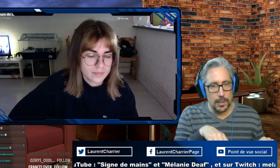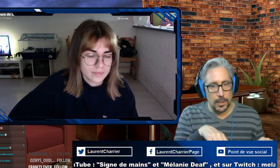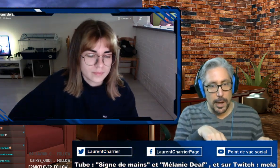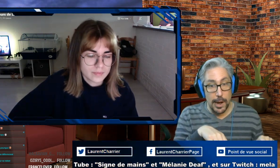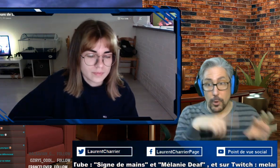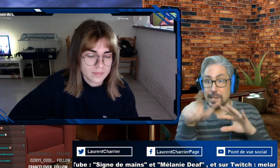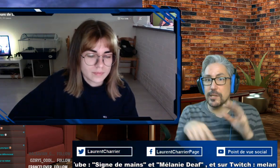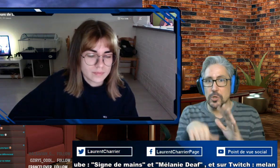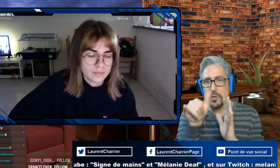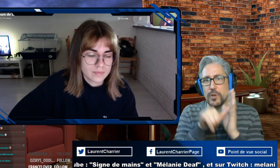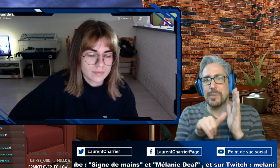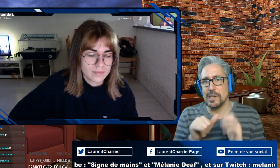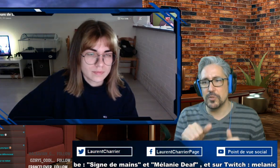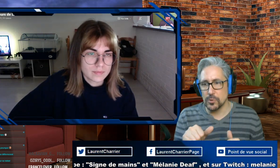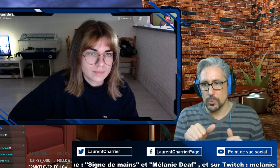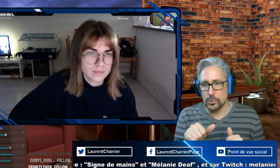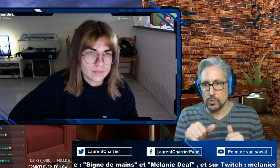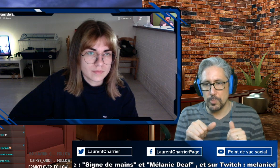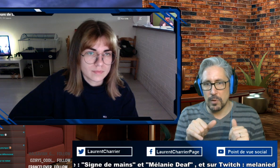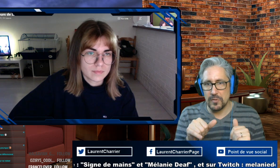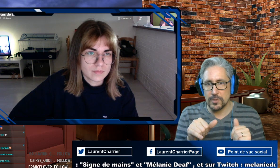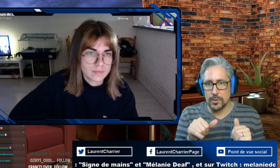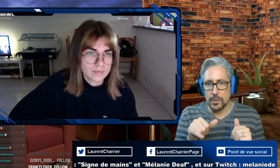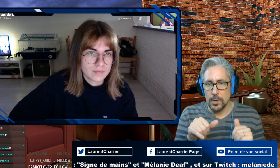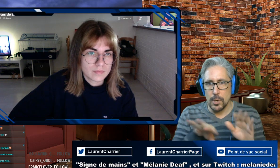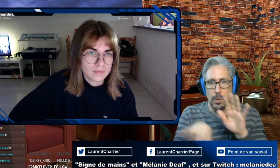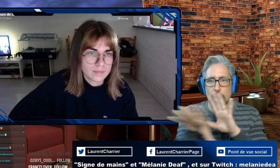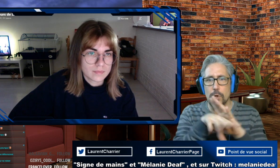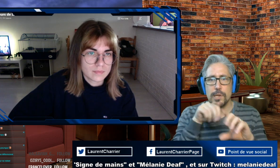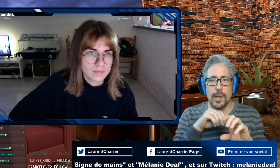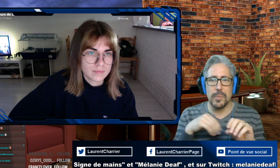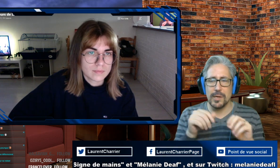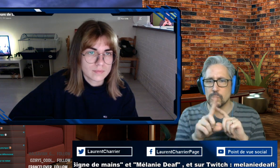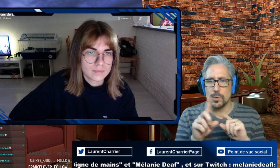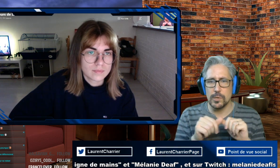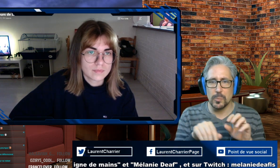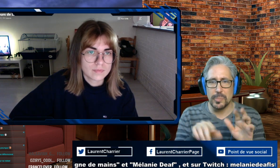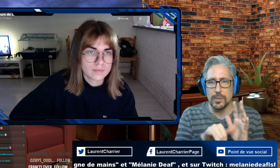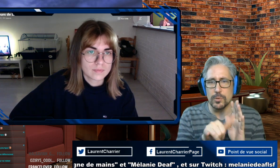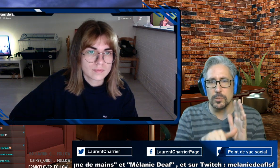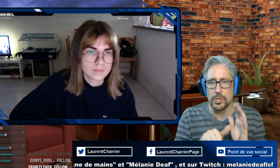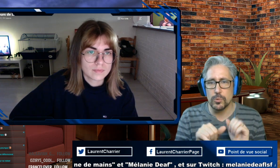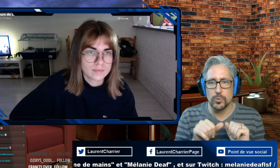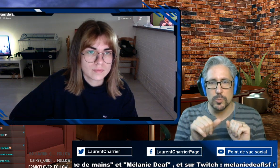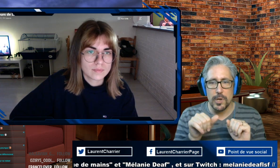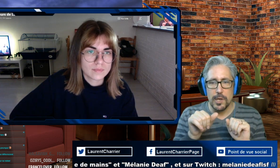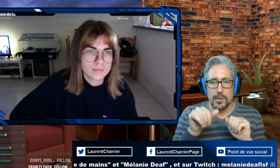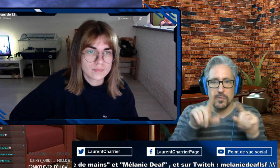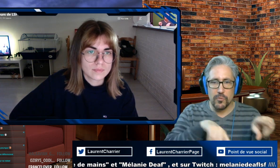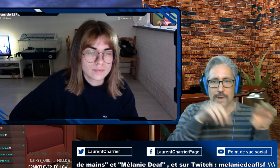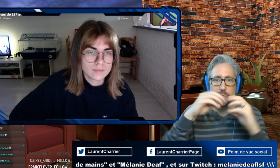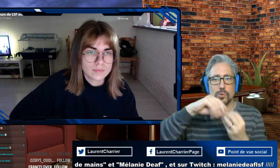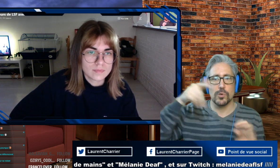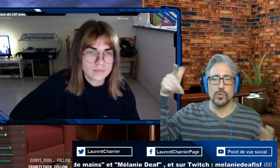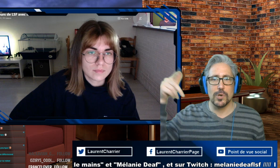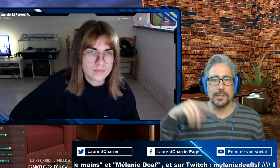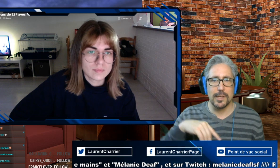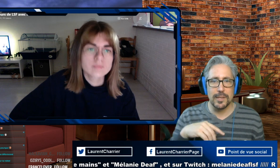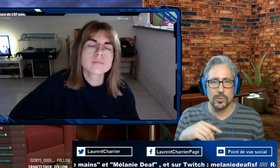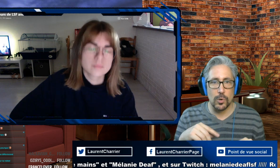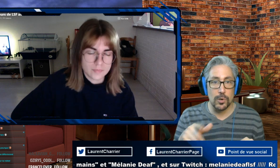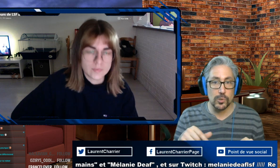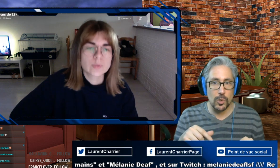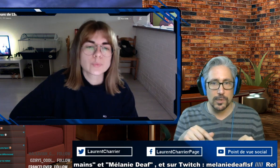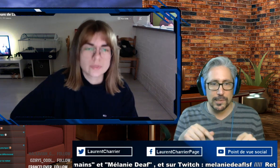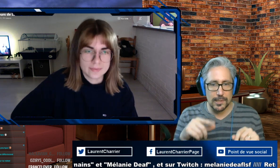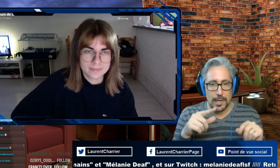a. Alors il y a des gens, des fois ils mettent les vidéos sur YouTube, mais en fait L'œil et la main, ils ont pas de chaîne YouTube. Il faut aller sur